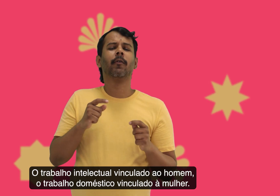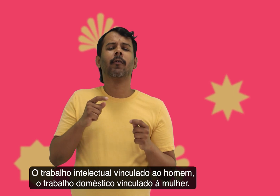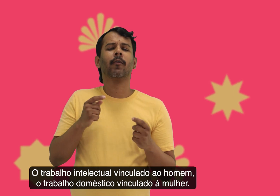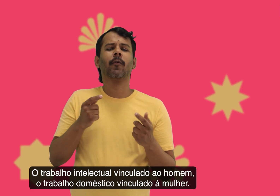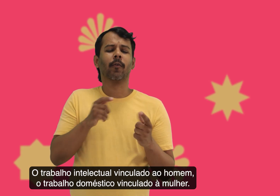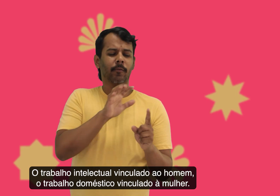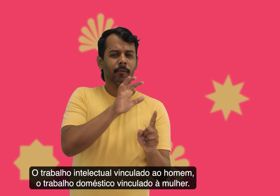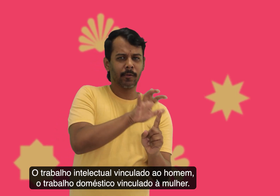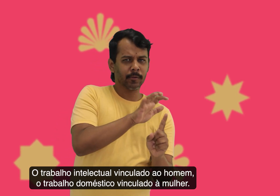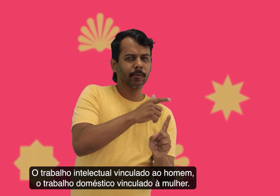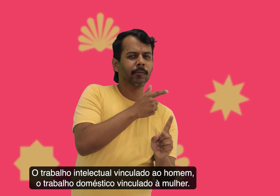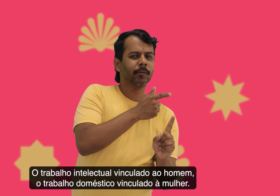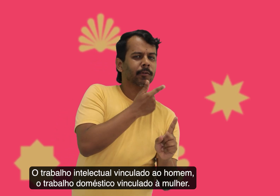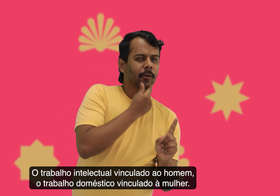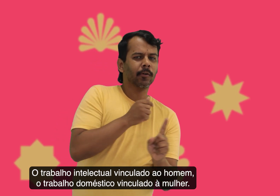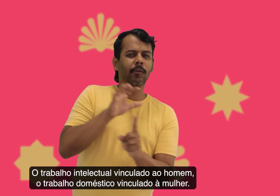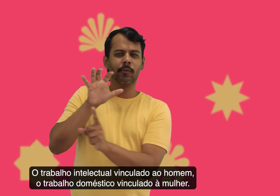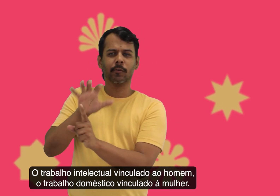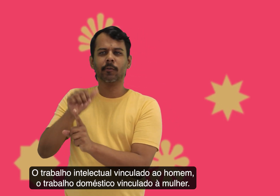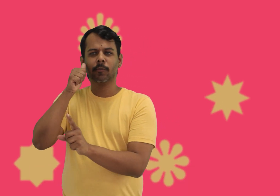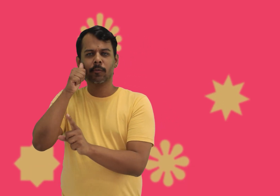ao homem, o trabalho doméstico vinculado à mulher.